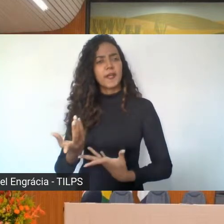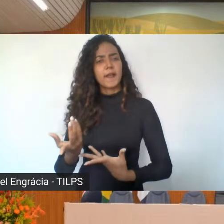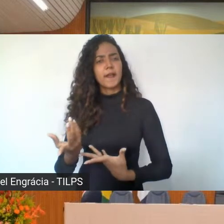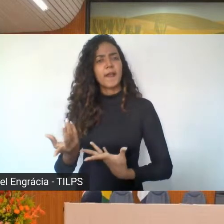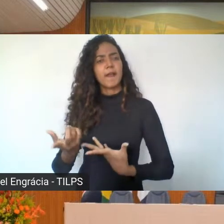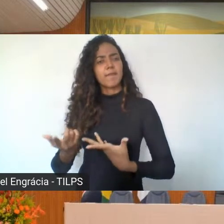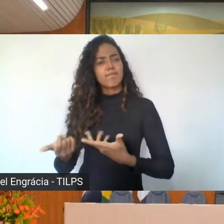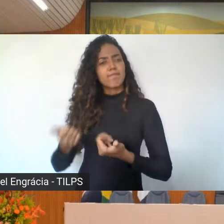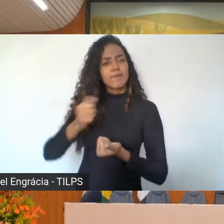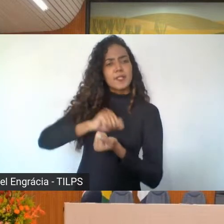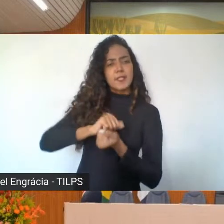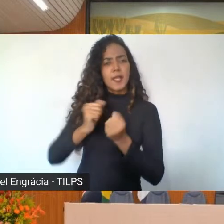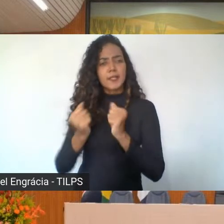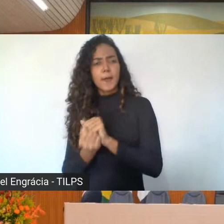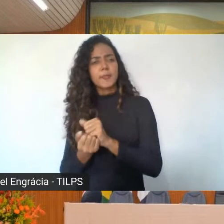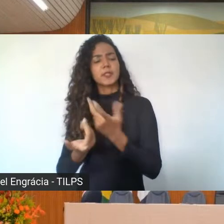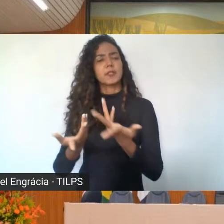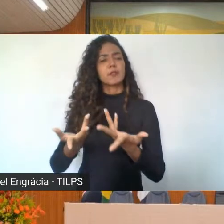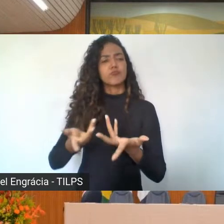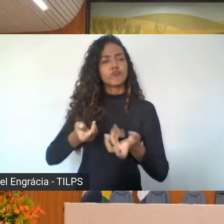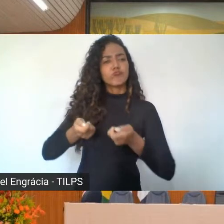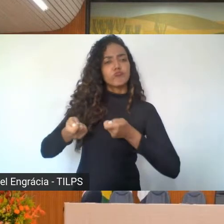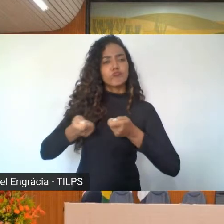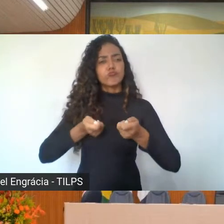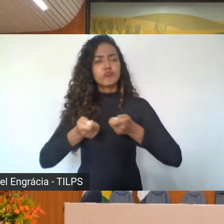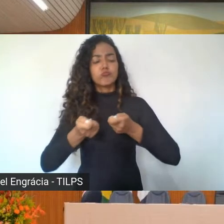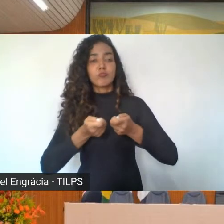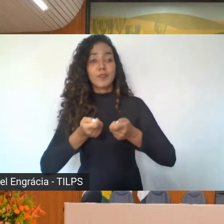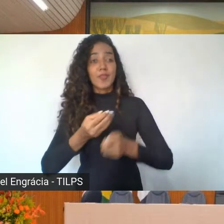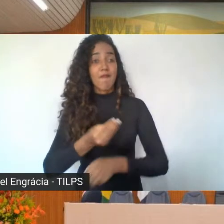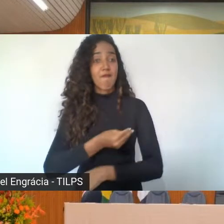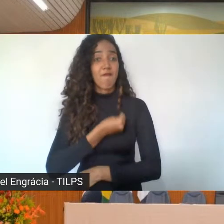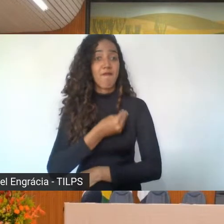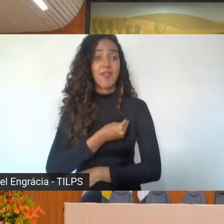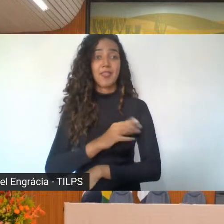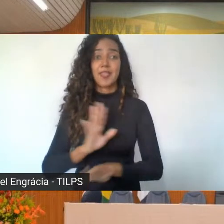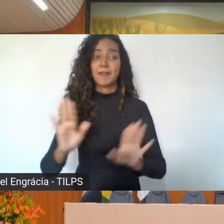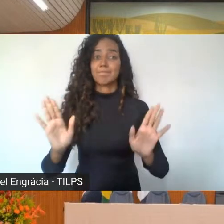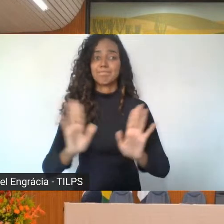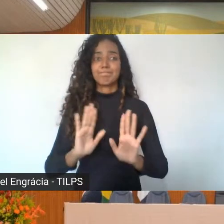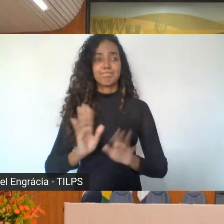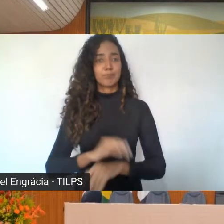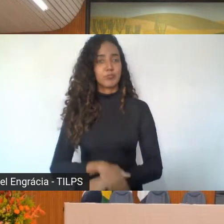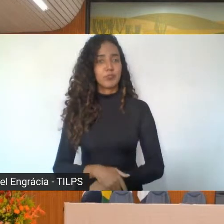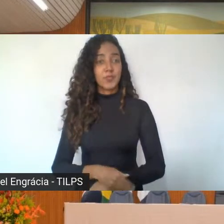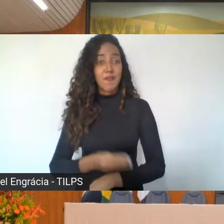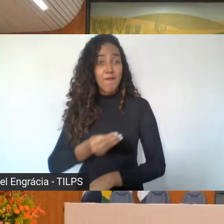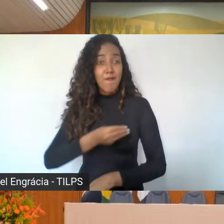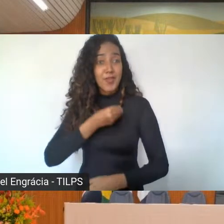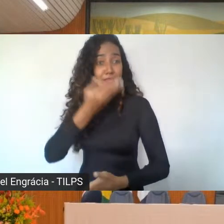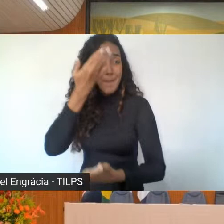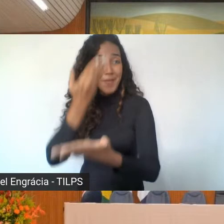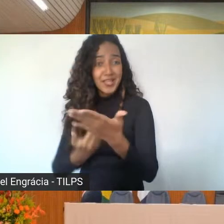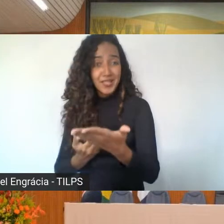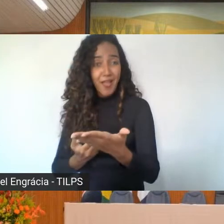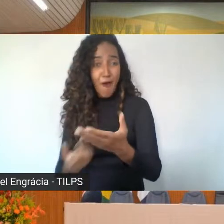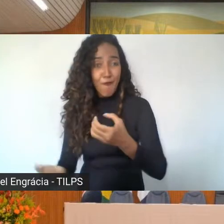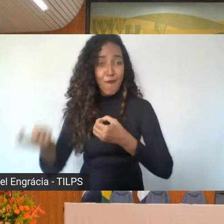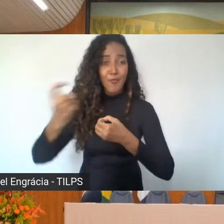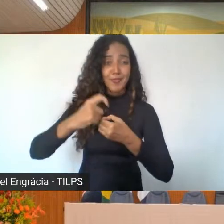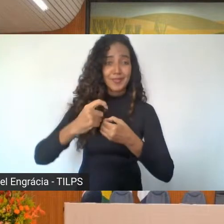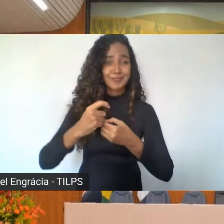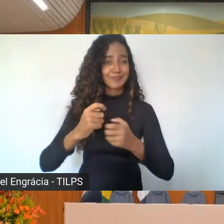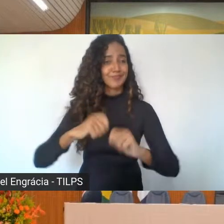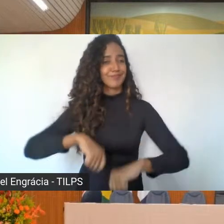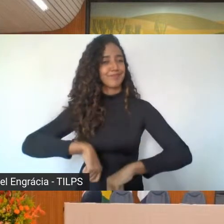adequa, vidas não. Vidas não se recuperam. e por isso